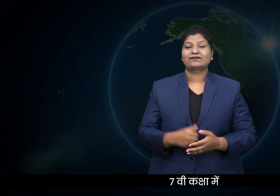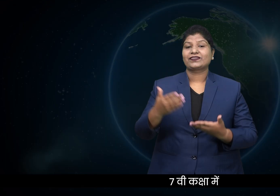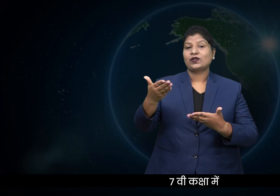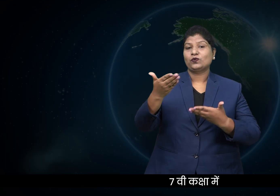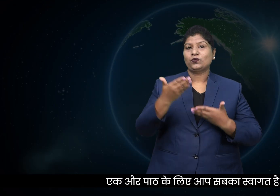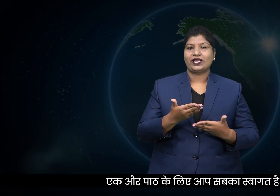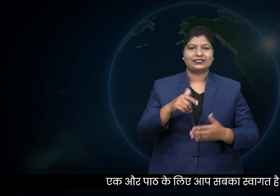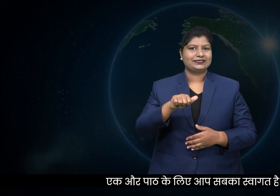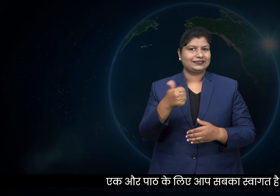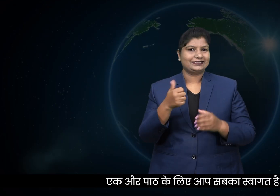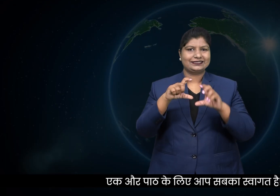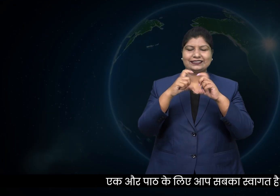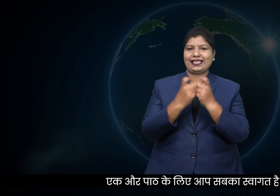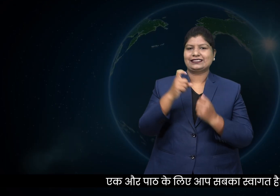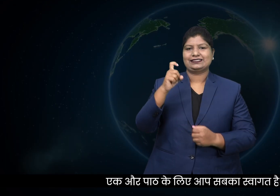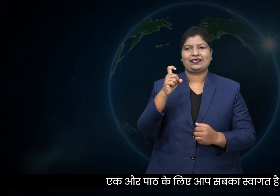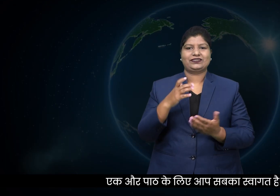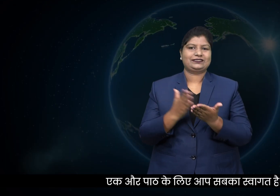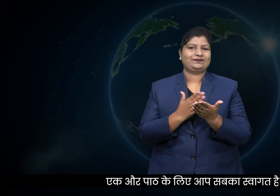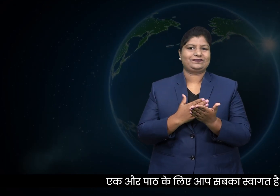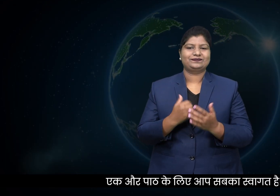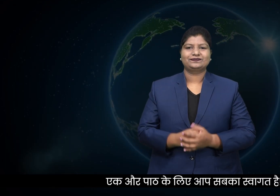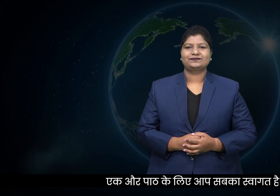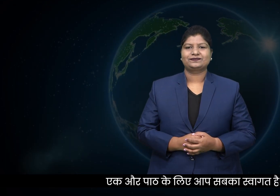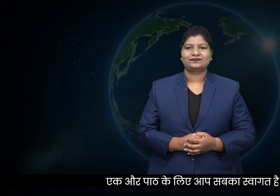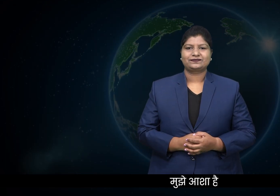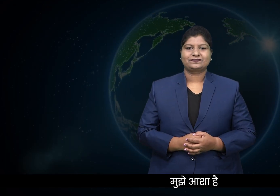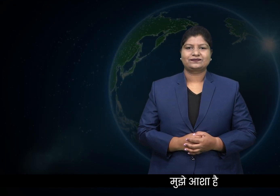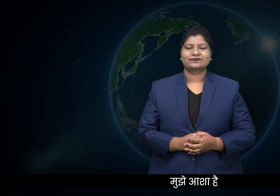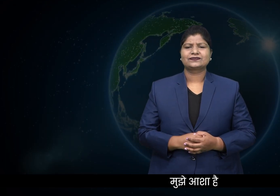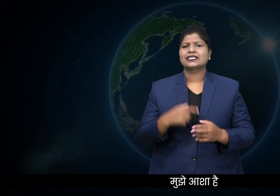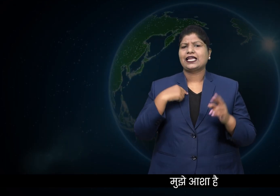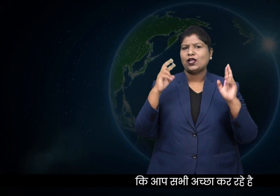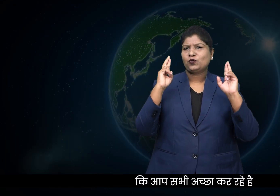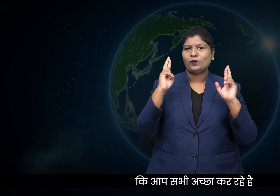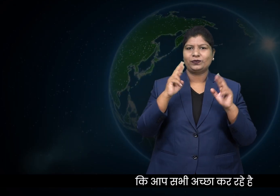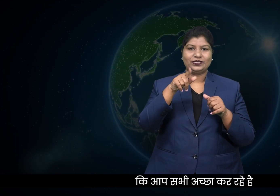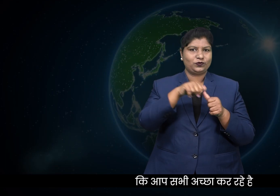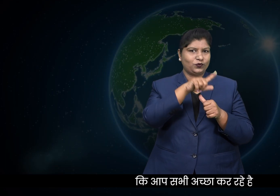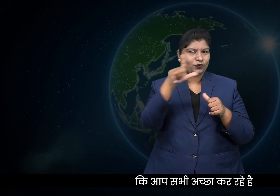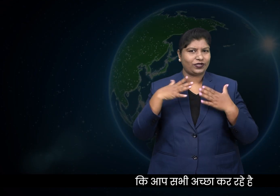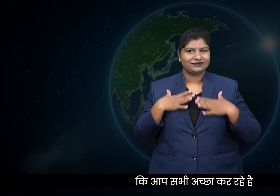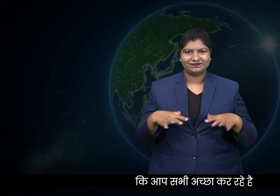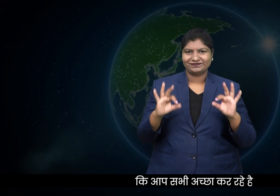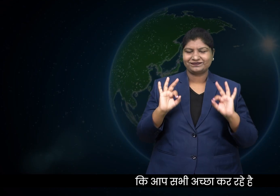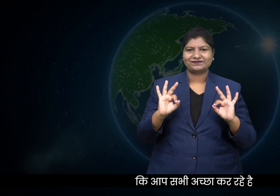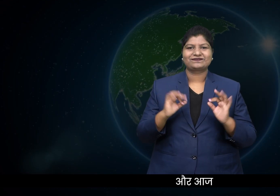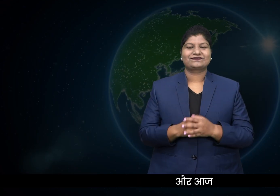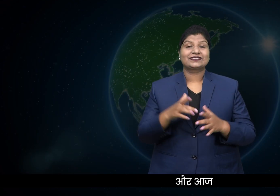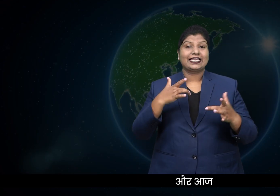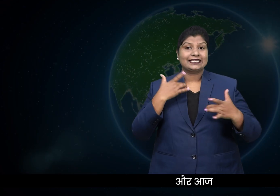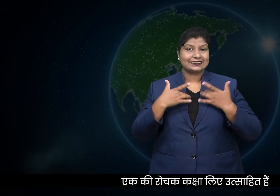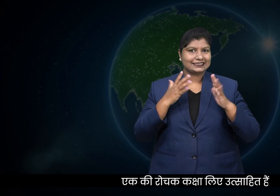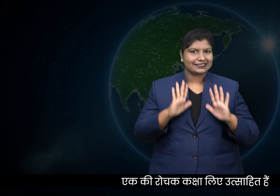7वीं कक्षा में एक और पाठ के लिए आप सबका स्वागत है। मुझे आशा है कि आप सभी अच्छा कर रहे हैं